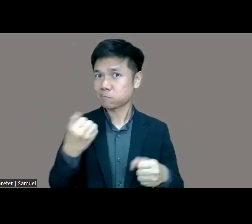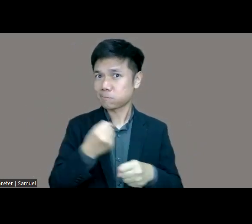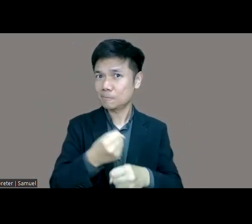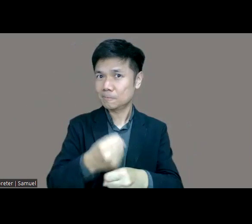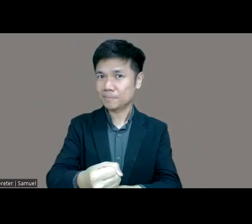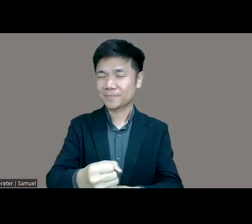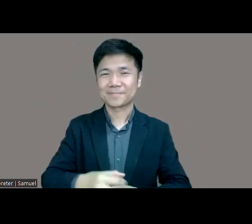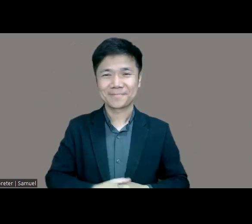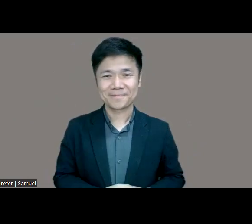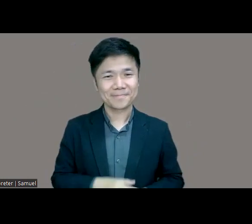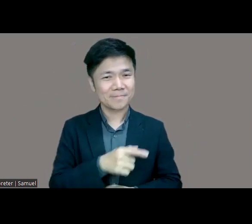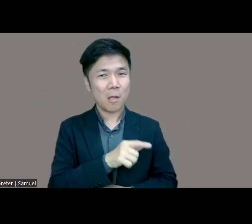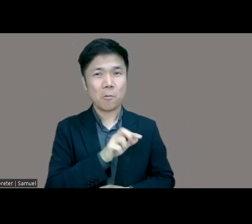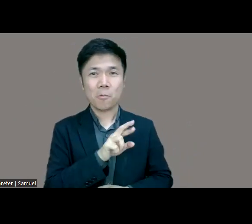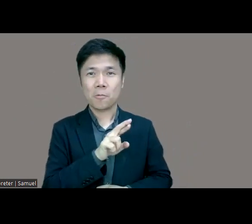qu'il faudra